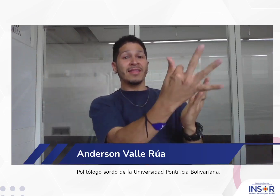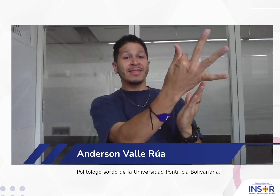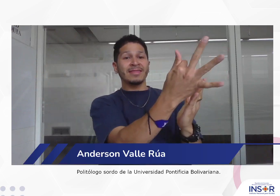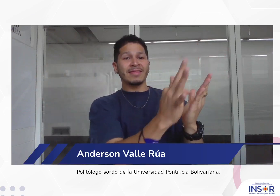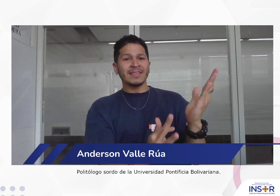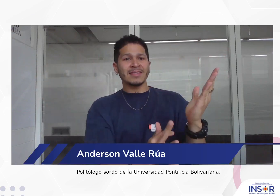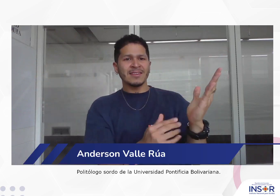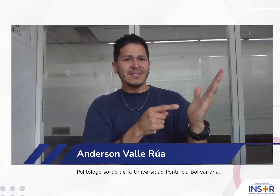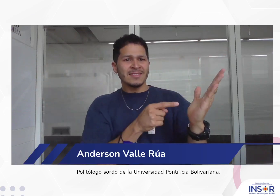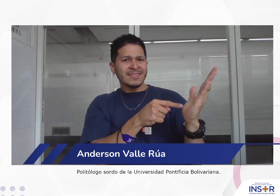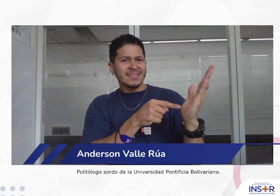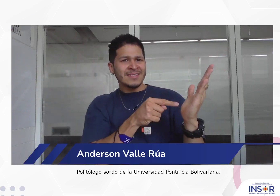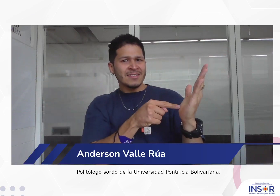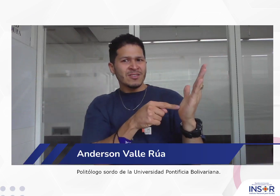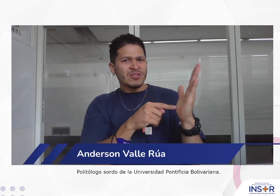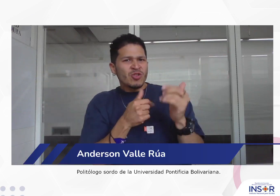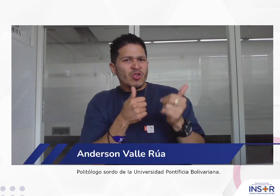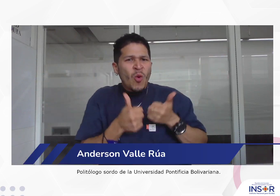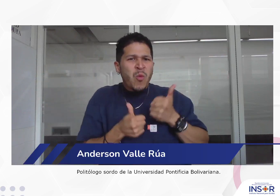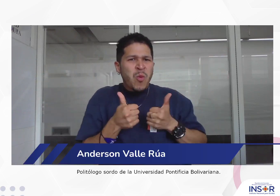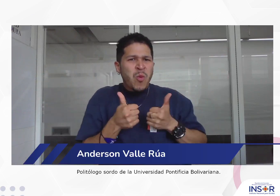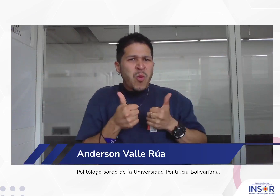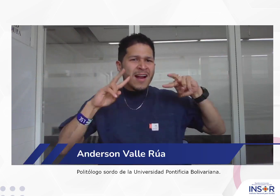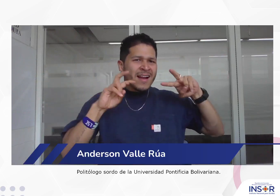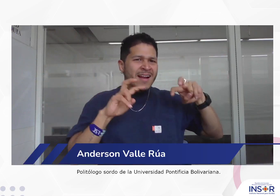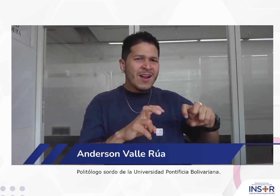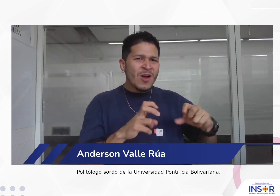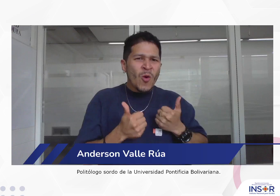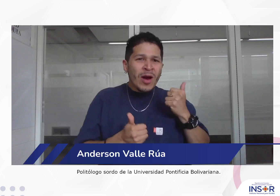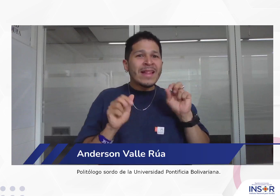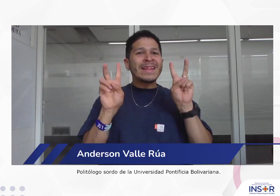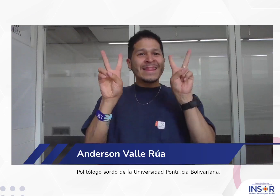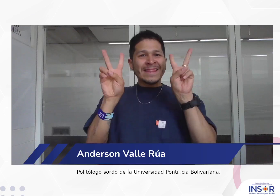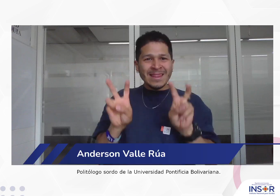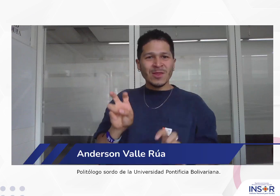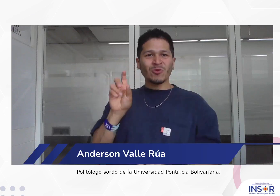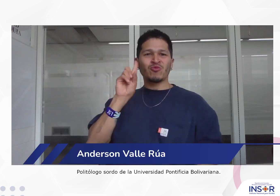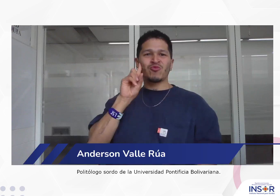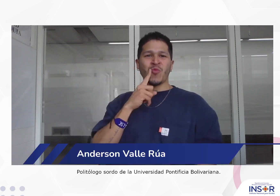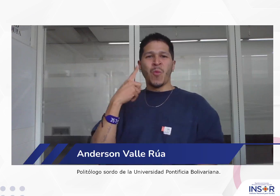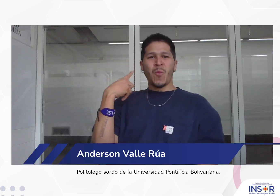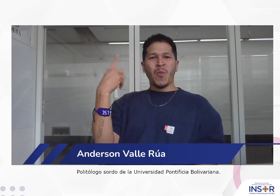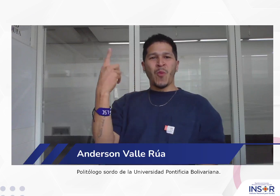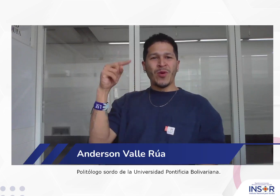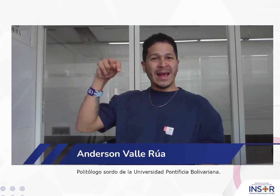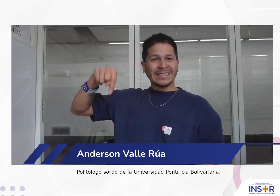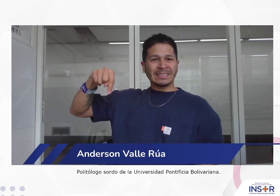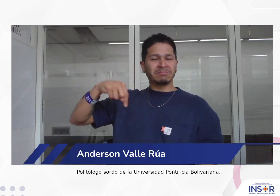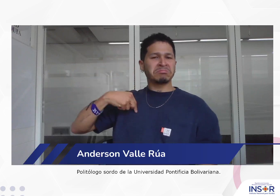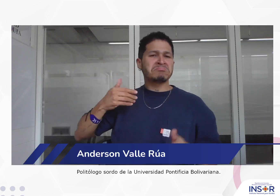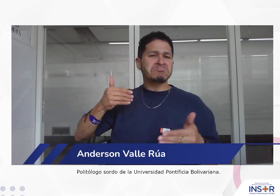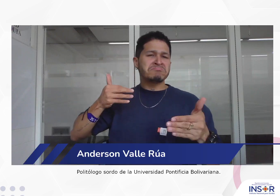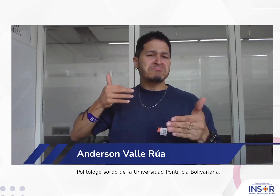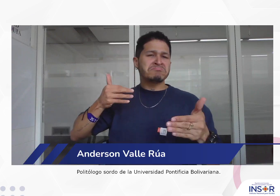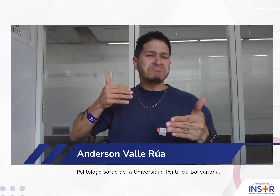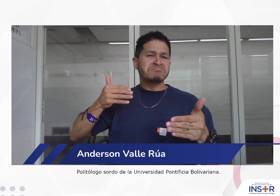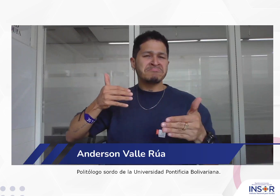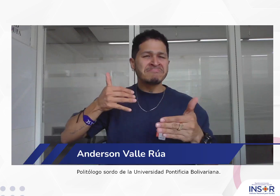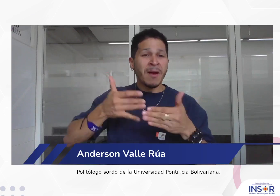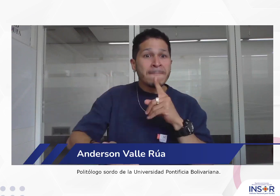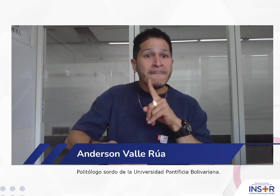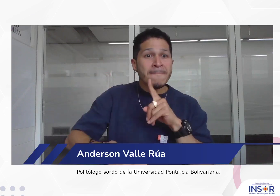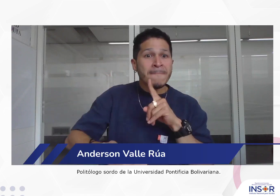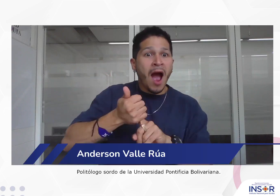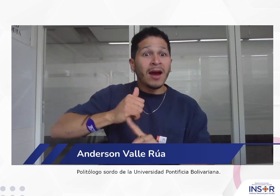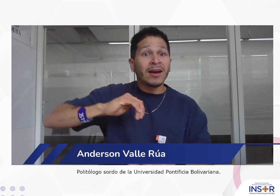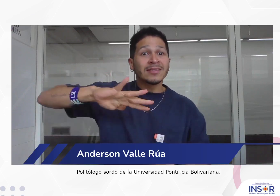con anterioridad de mi experiencia de vida y cuando inicio a estudiar y luego pensando cuál puede ser la tesis de mi